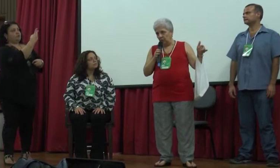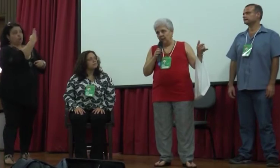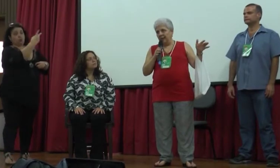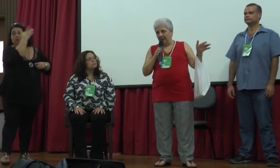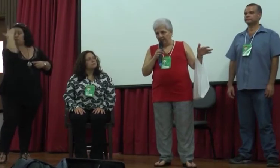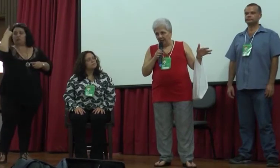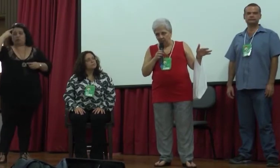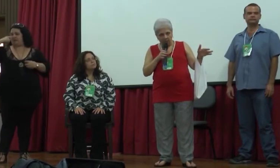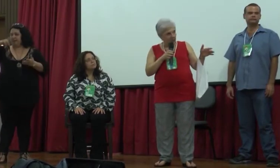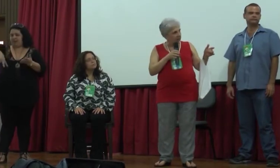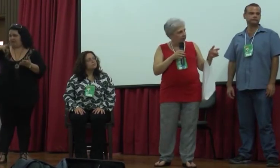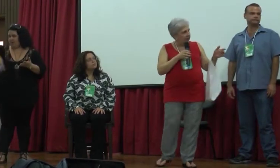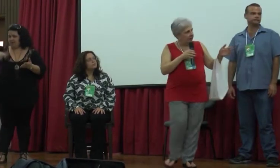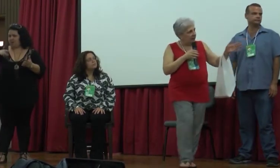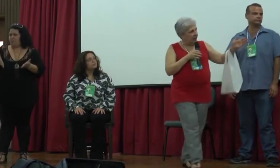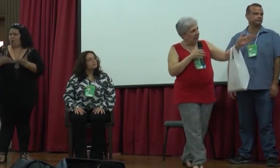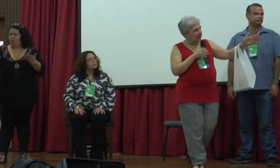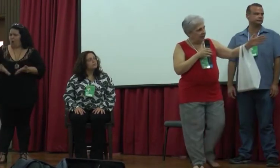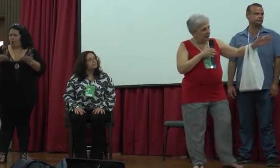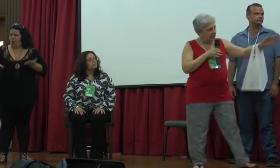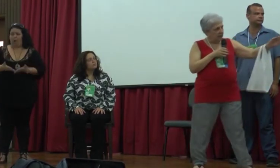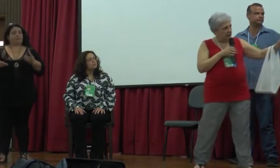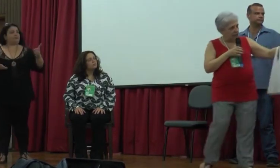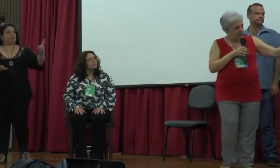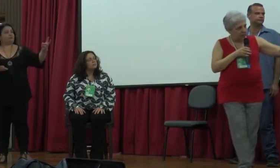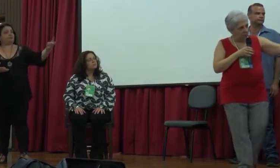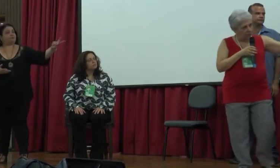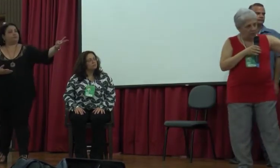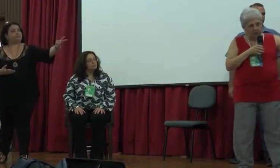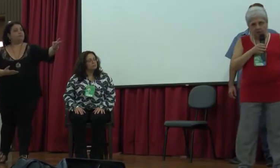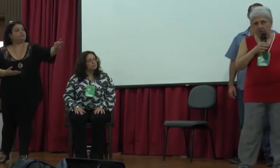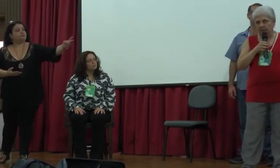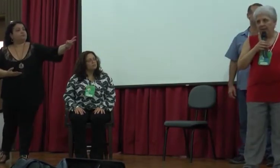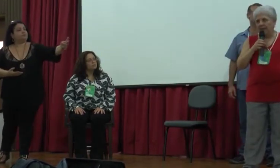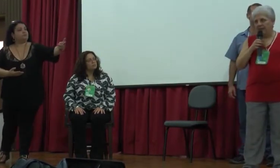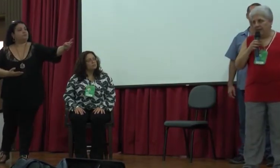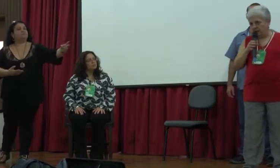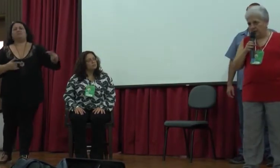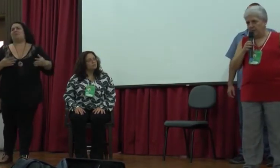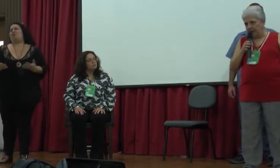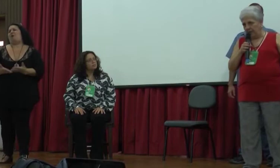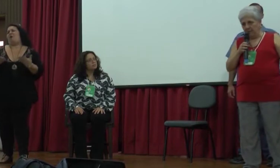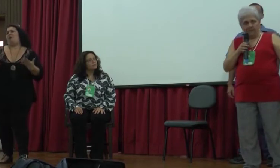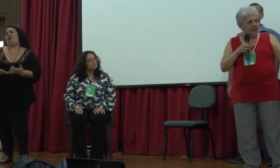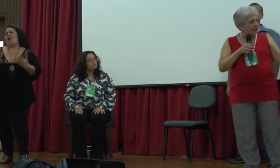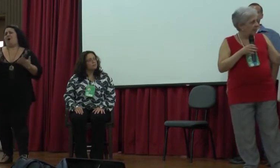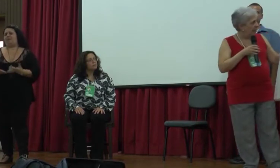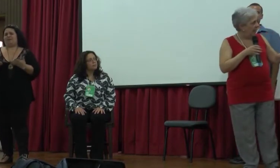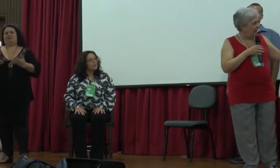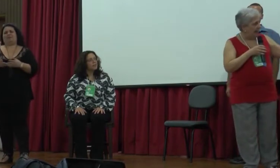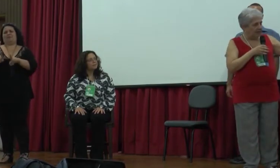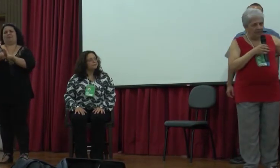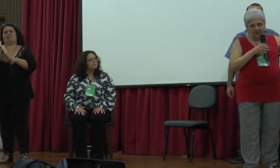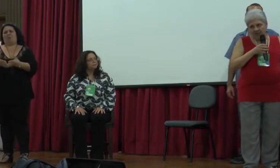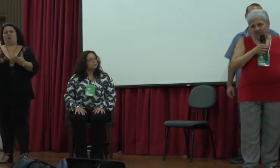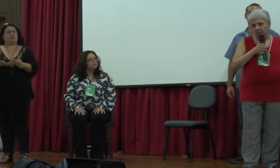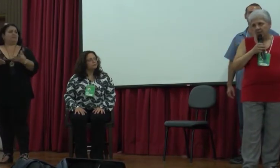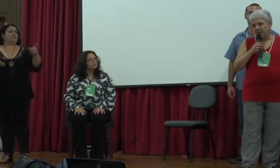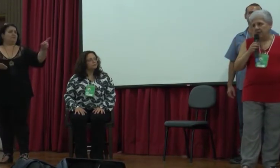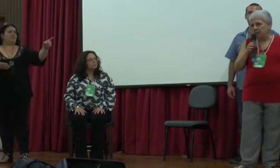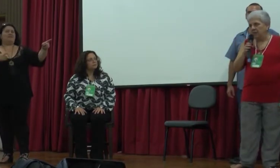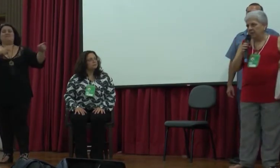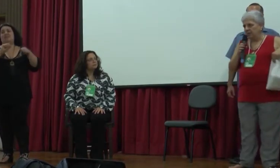analfabetos carentes e ali as duas carentes também. Ela veio